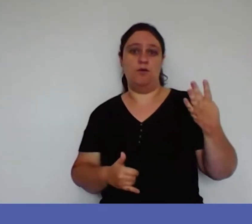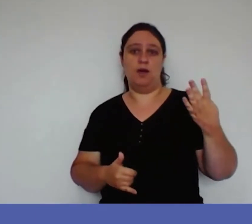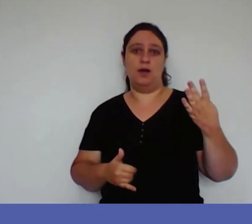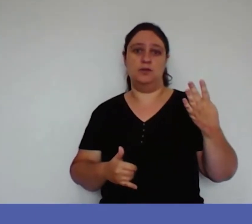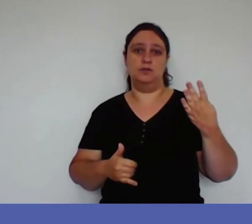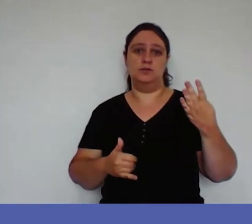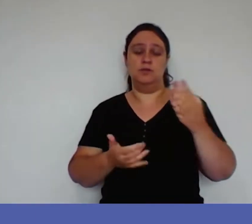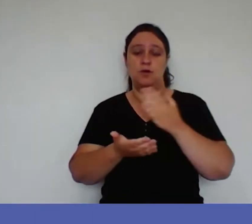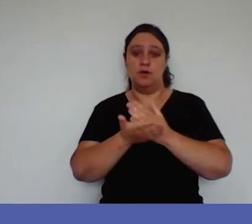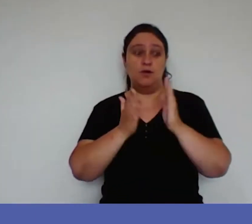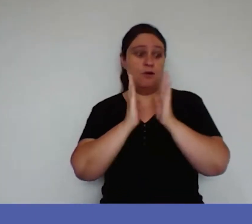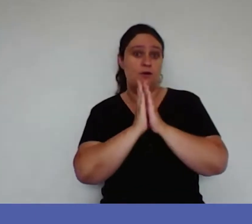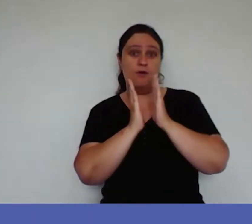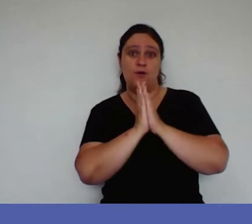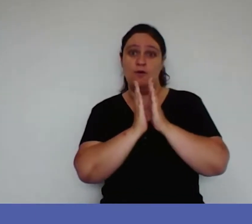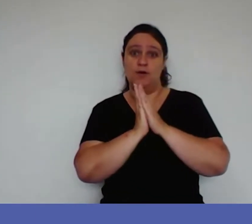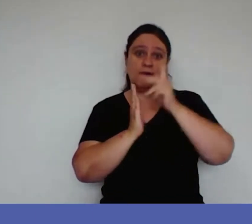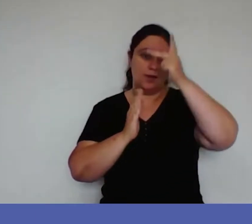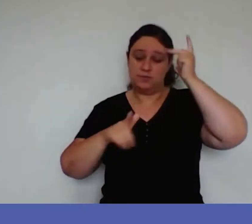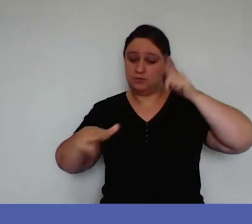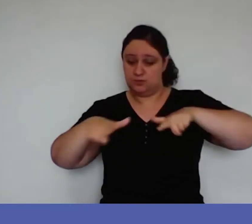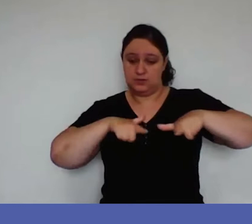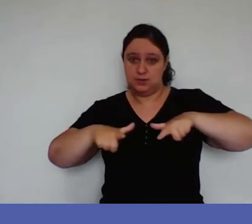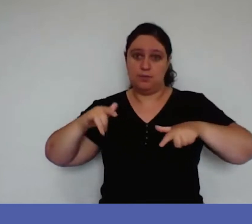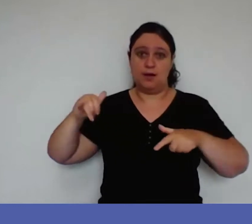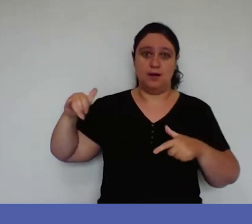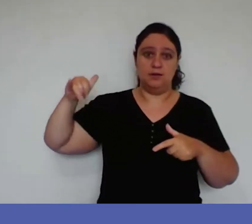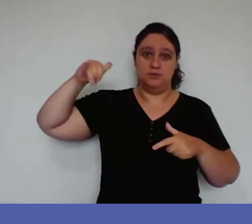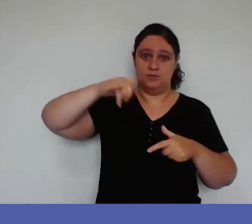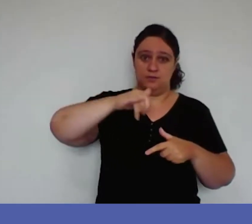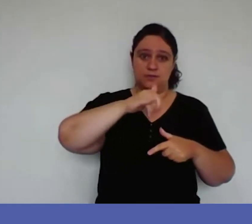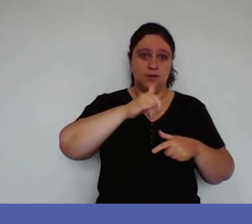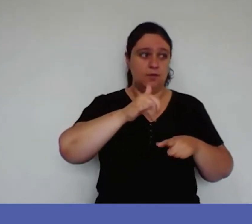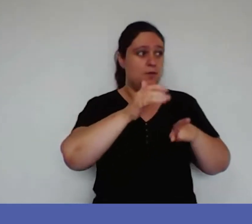comissários de voo. Posso orar por você?